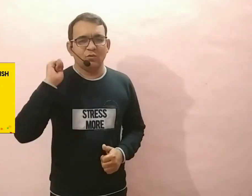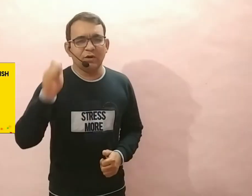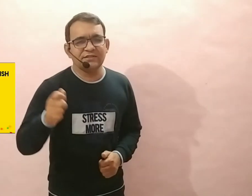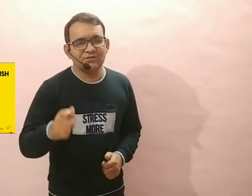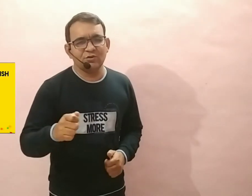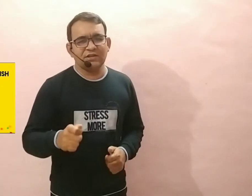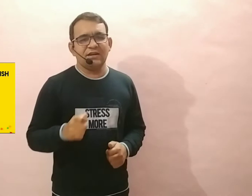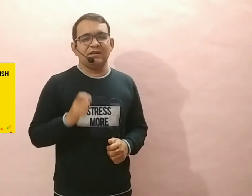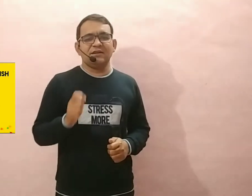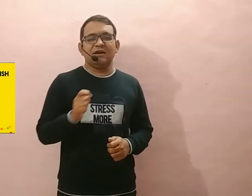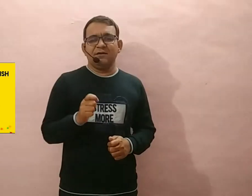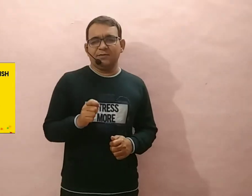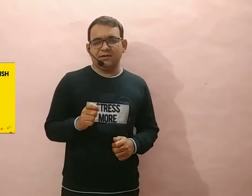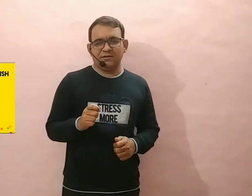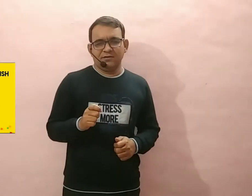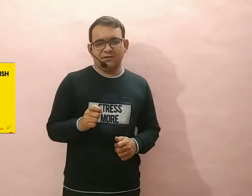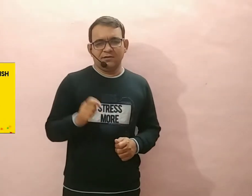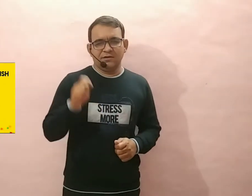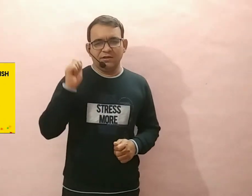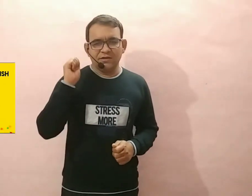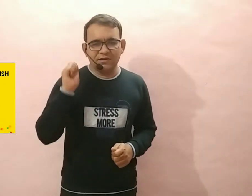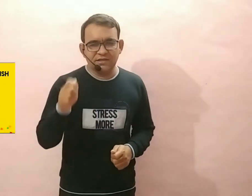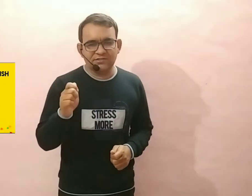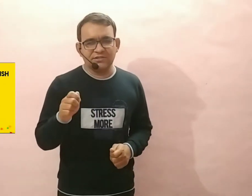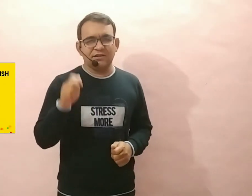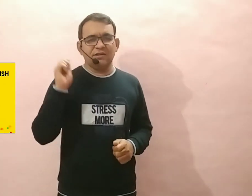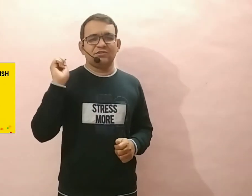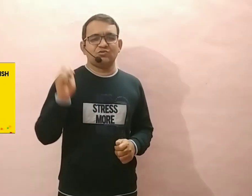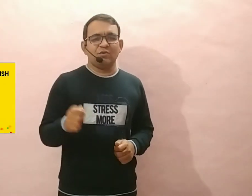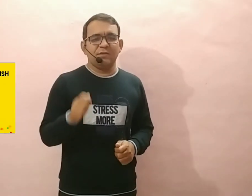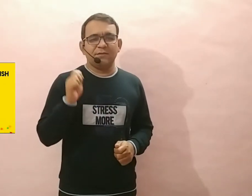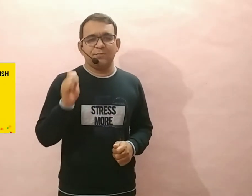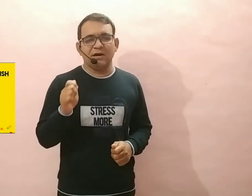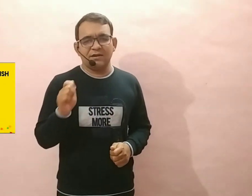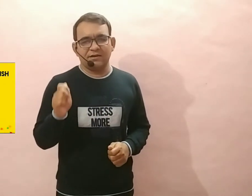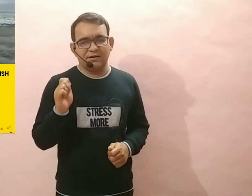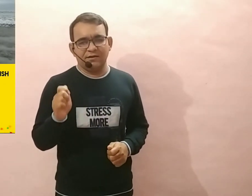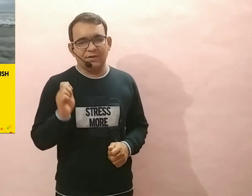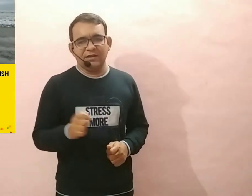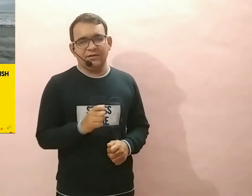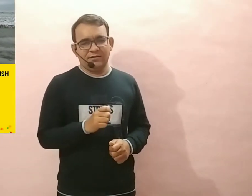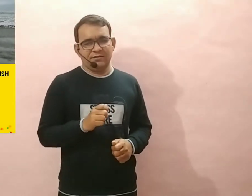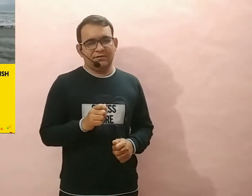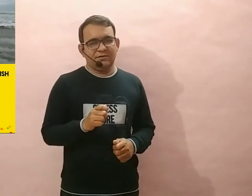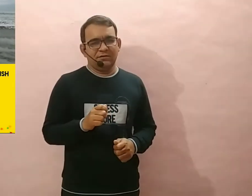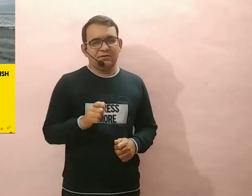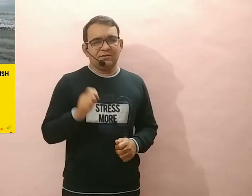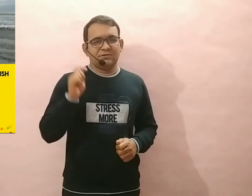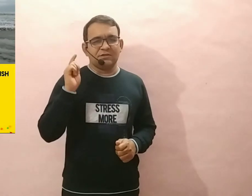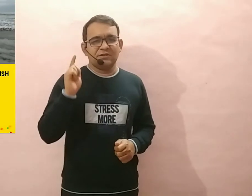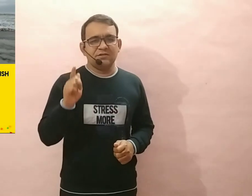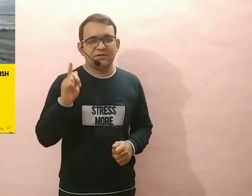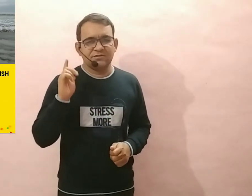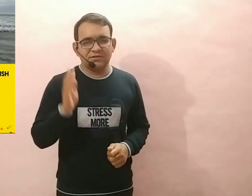वर्ष 2018 में इंग्लिश चैनल स्विमिंग पार करने वाले सत्येंद्र सिंह